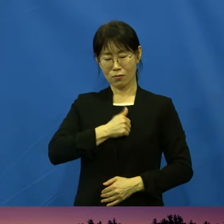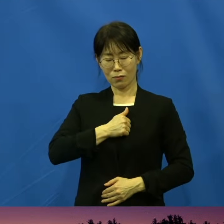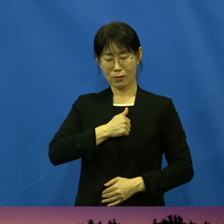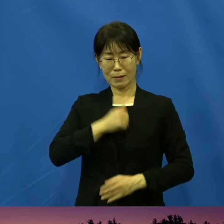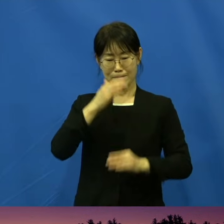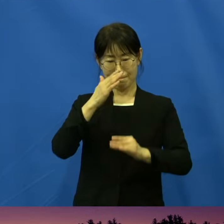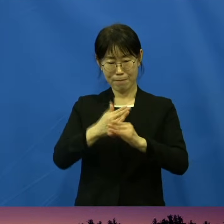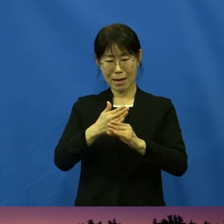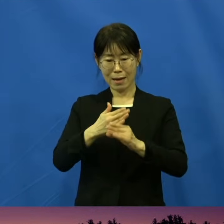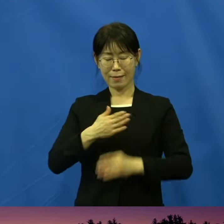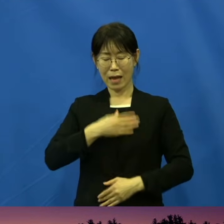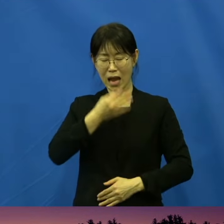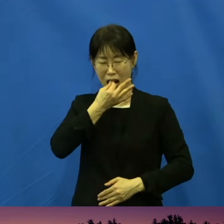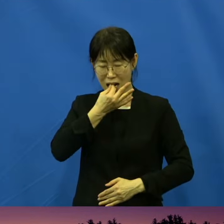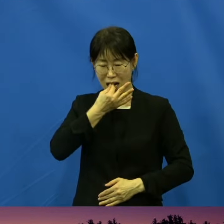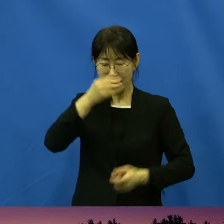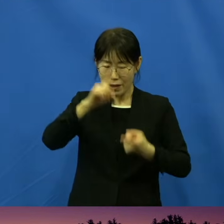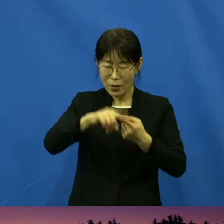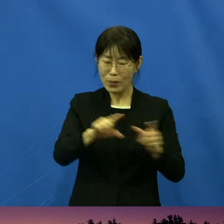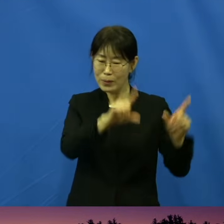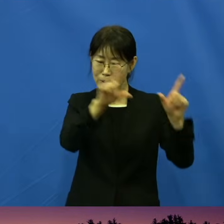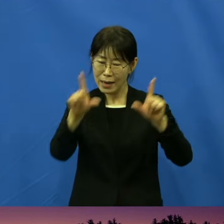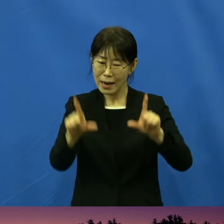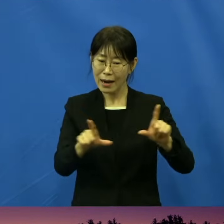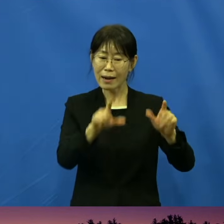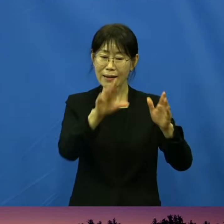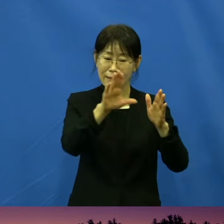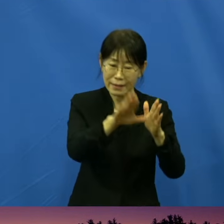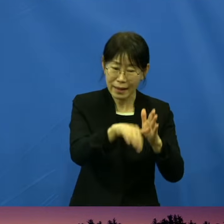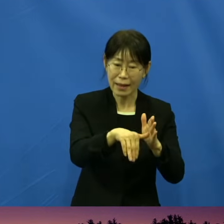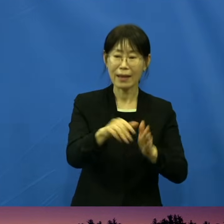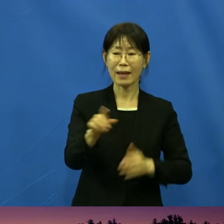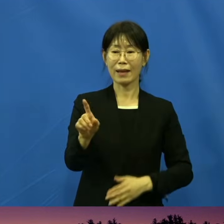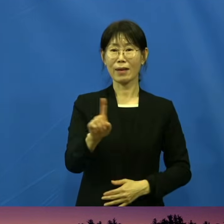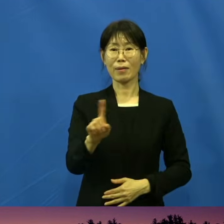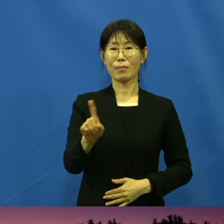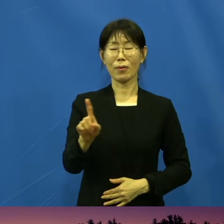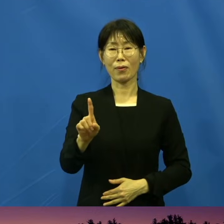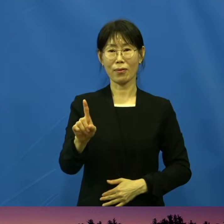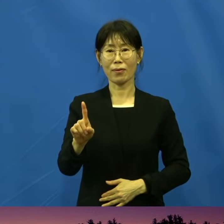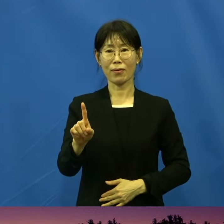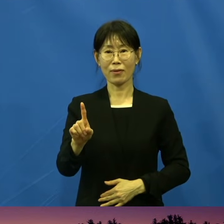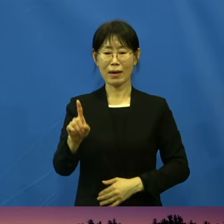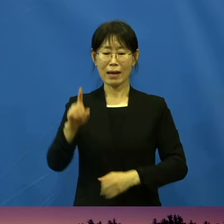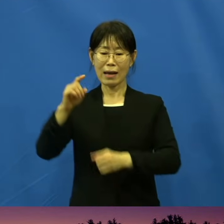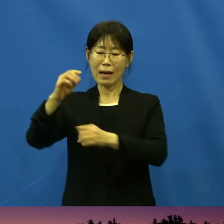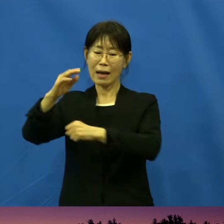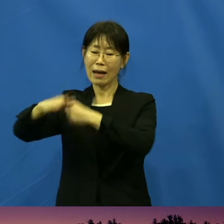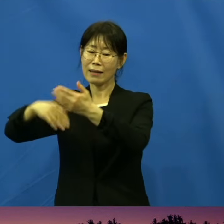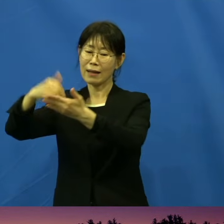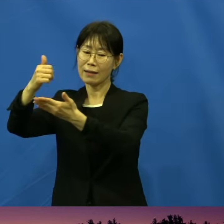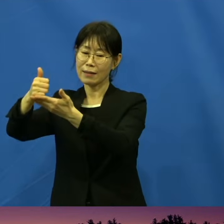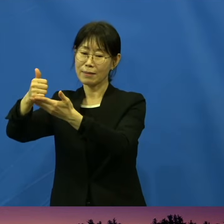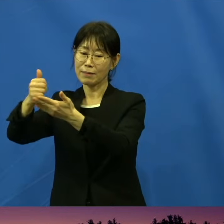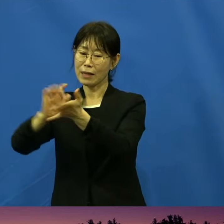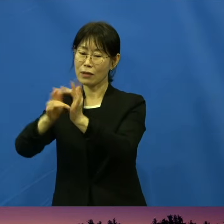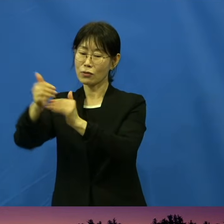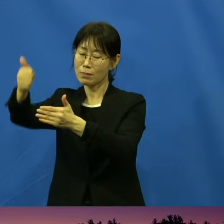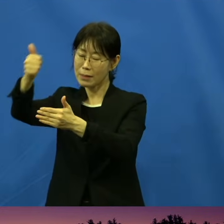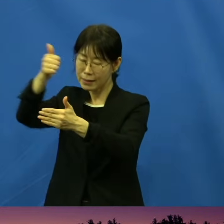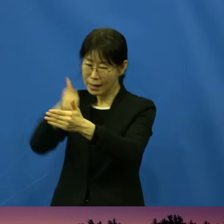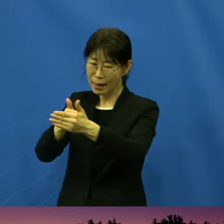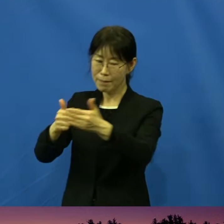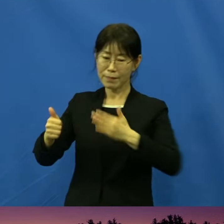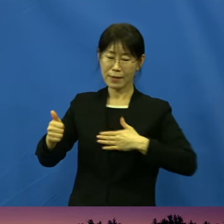끊임없이 그 그리스도의 십자가의 그 중심의 삶과 내 삶이 갈등을 일으키는 거예요. 그게 평안이 없는